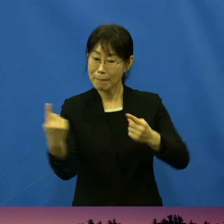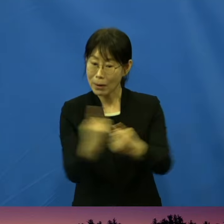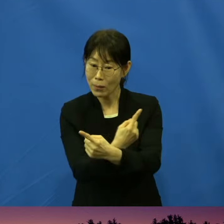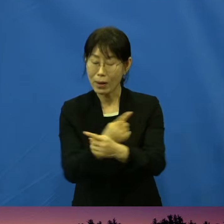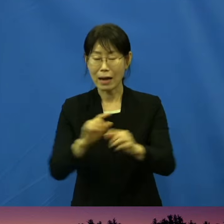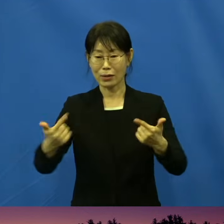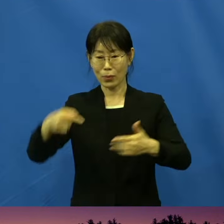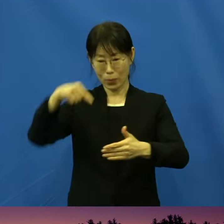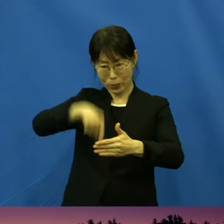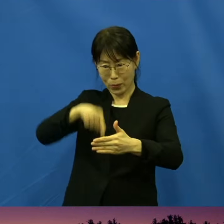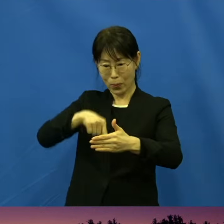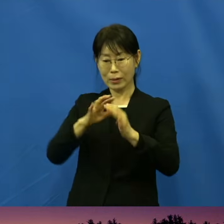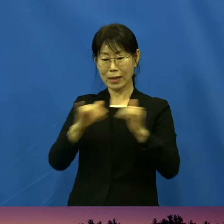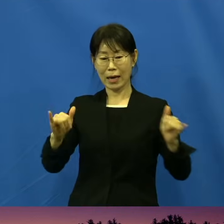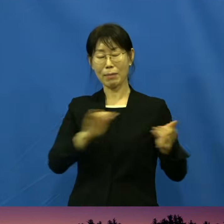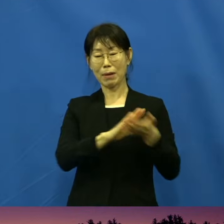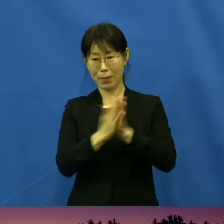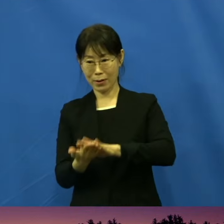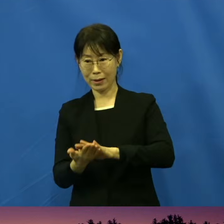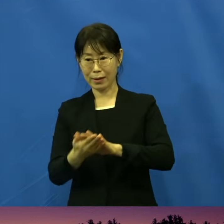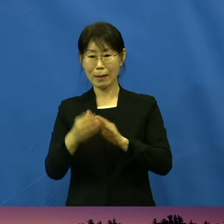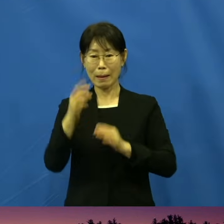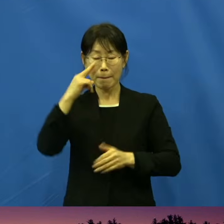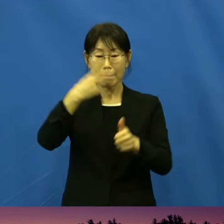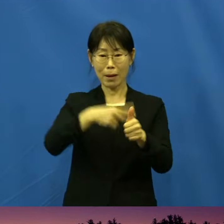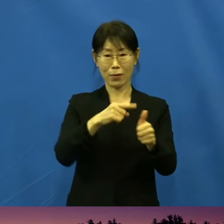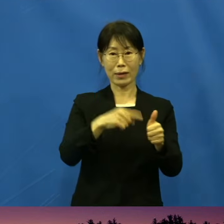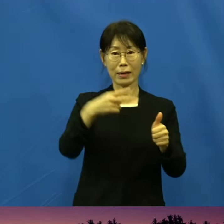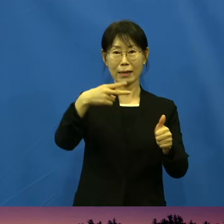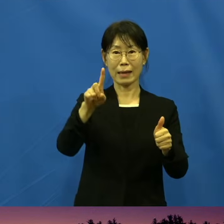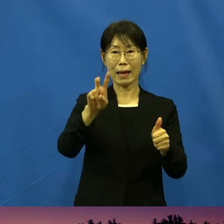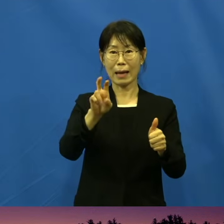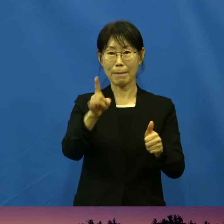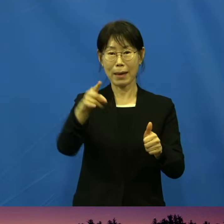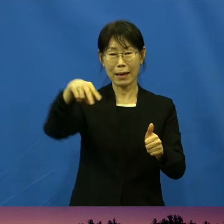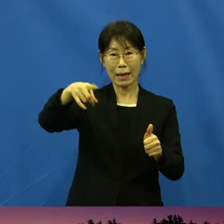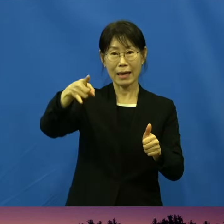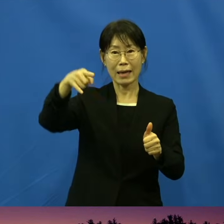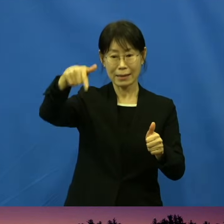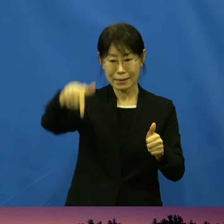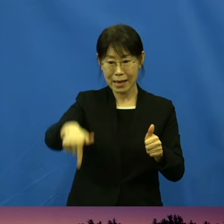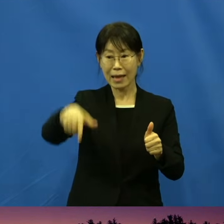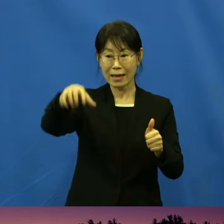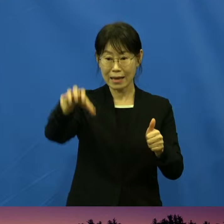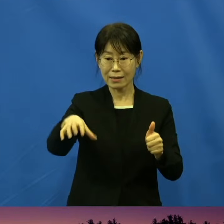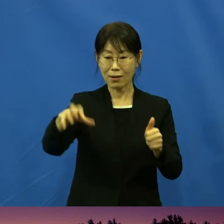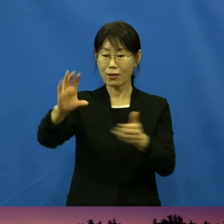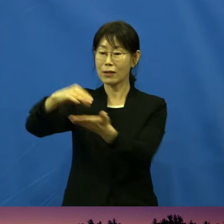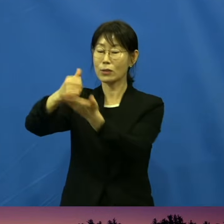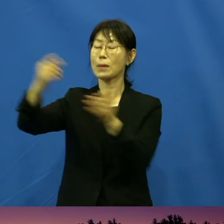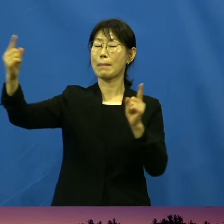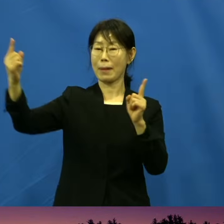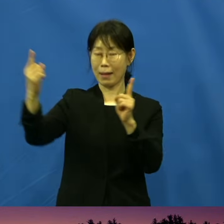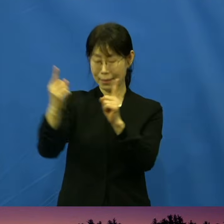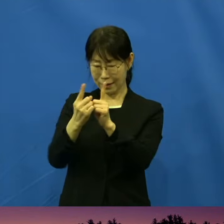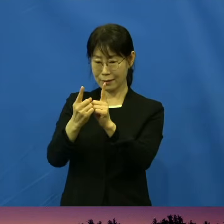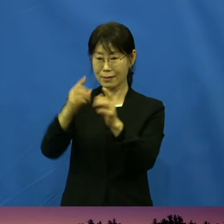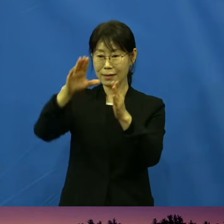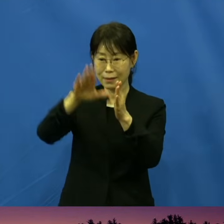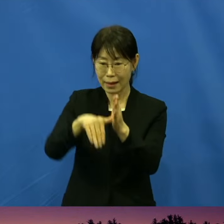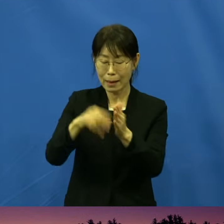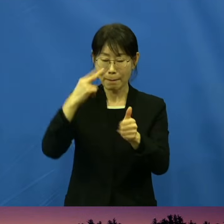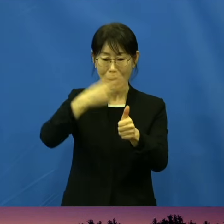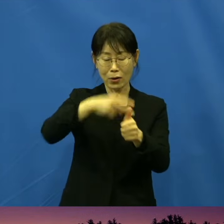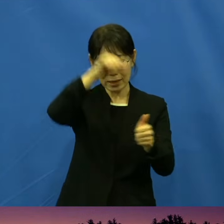거예요. 바울이 다메섹 도상에서 그리스도를 만났습니다. 그리스도를 만난 순간에 바울은 그의 인생이 완전히